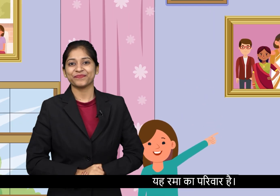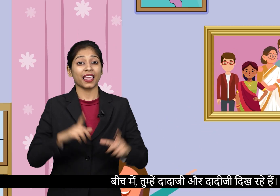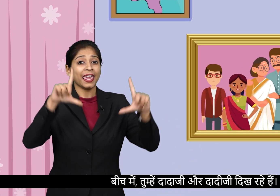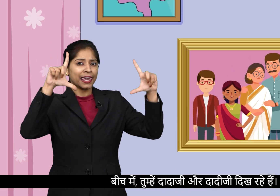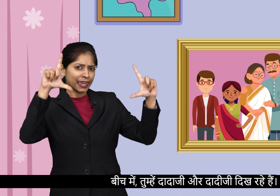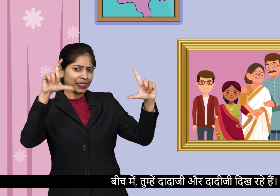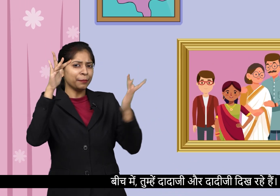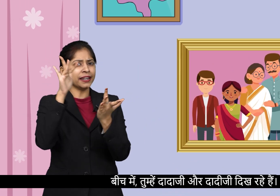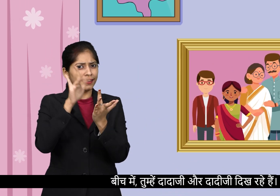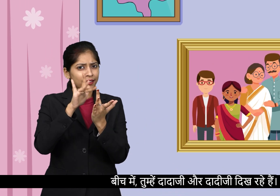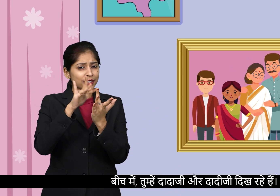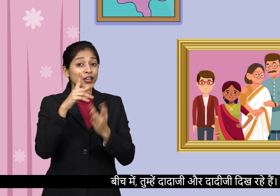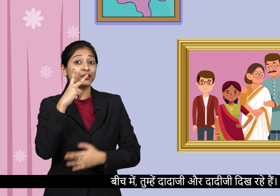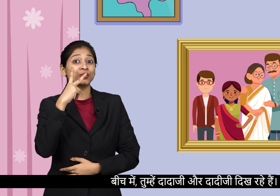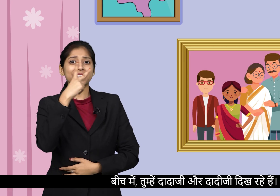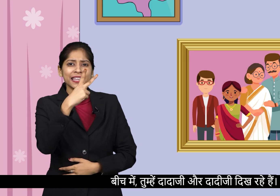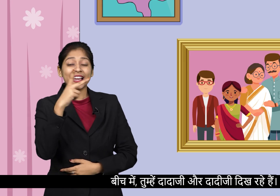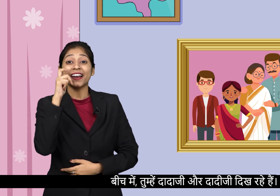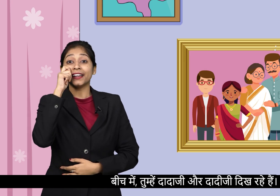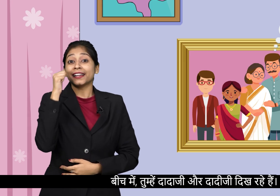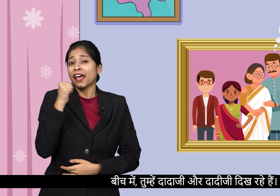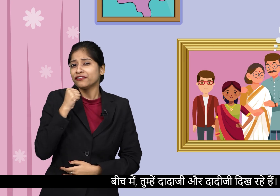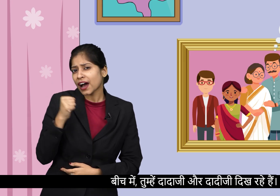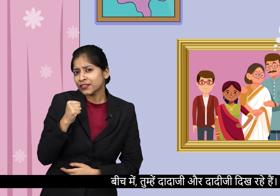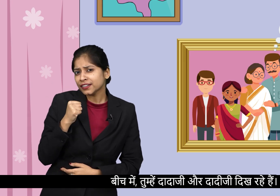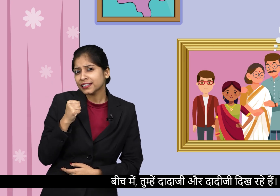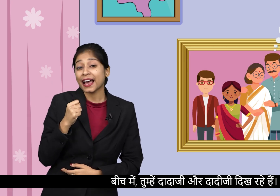बीच में तुम्हें दादाजी और दादी जी दिख रहे हैं।